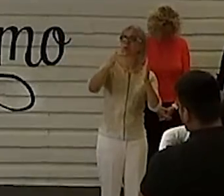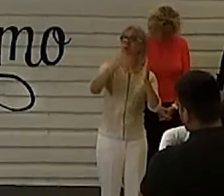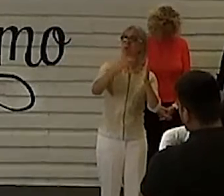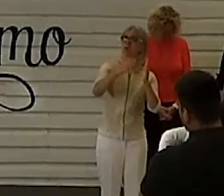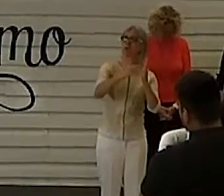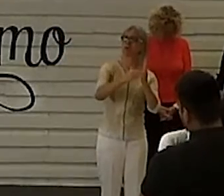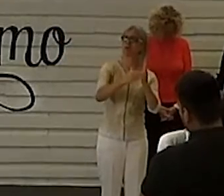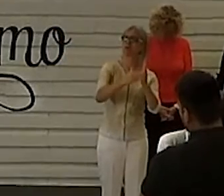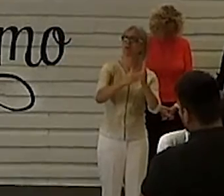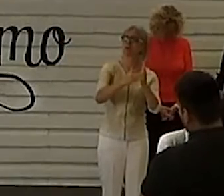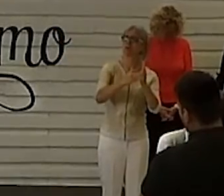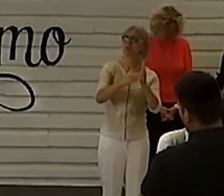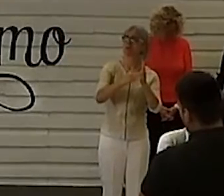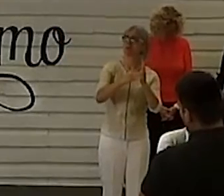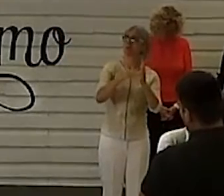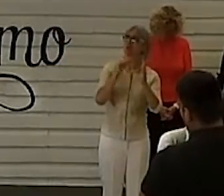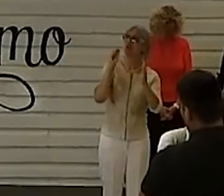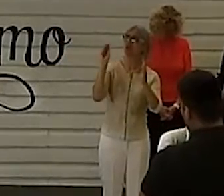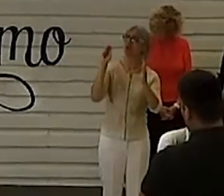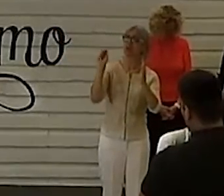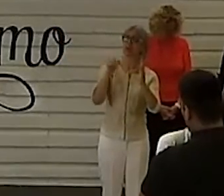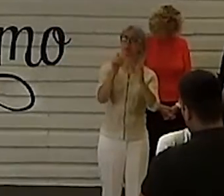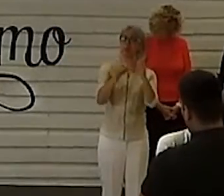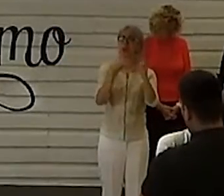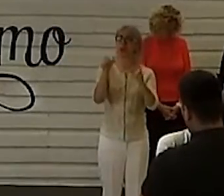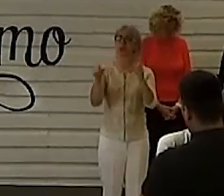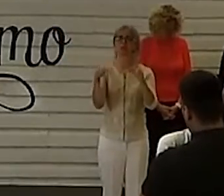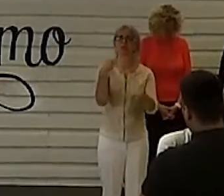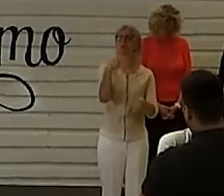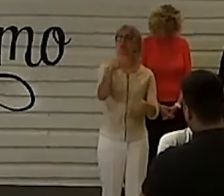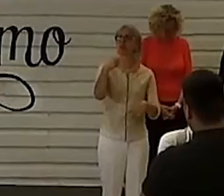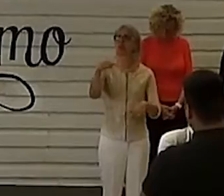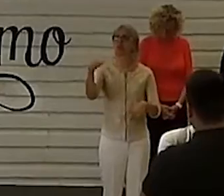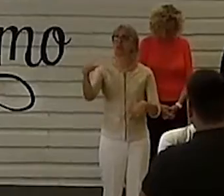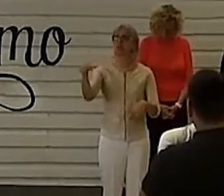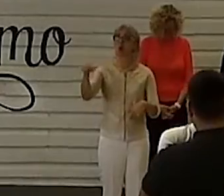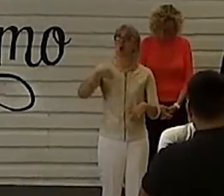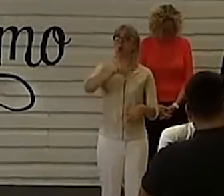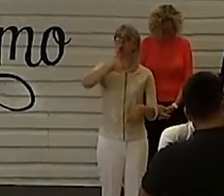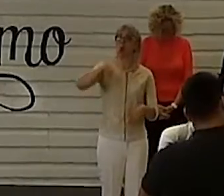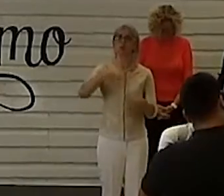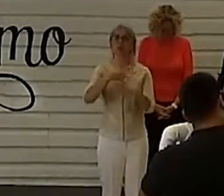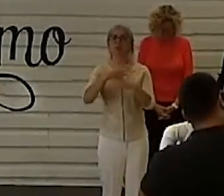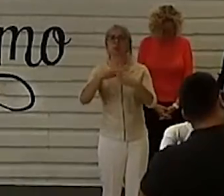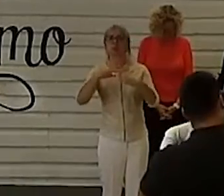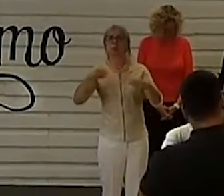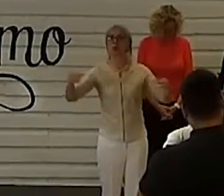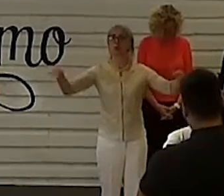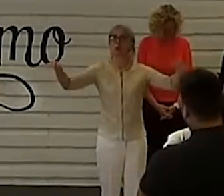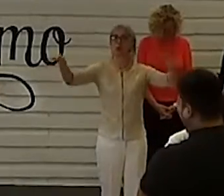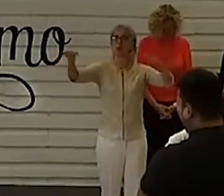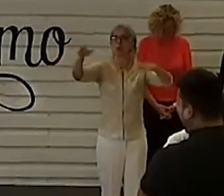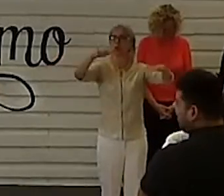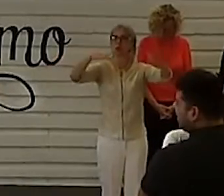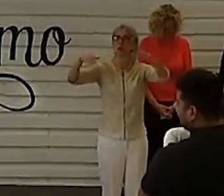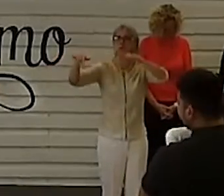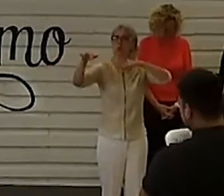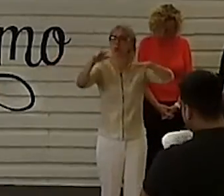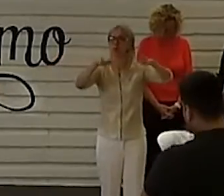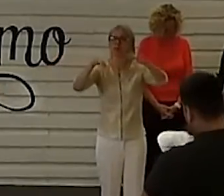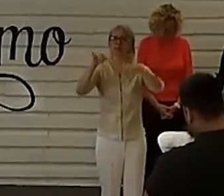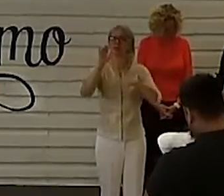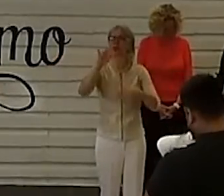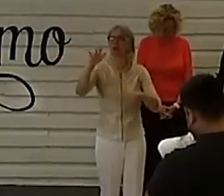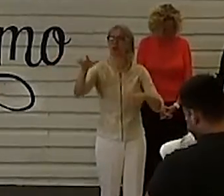che ogni membro di questa Chiesa, Signore, riceva l'unzione dal tuo Santo Spirito, per guarire, per liberare,